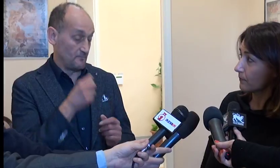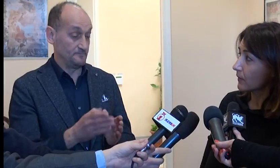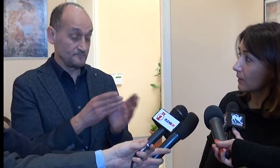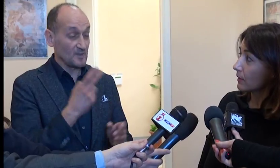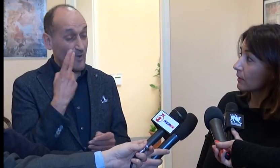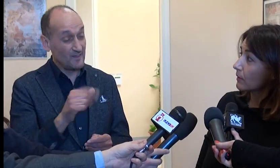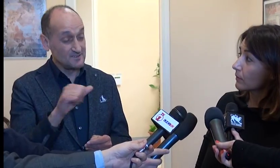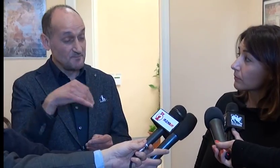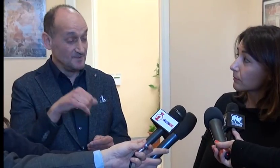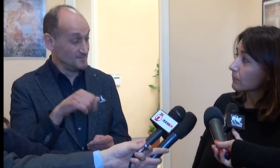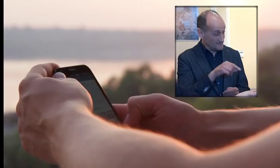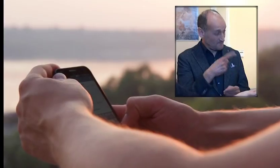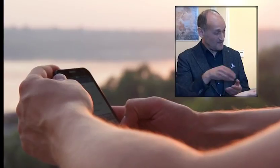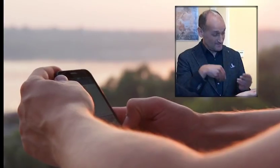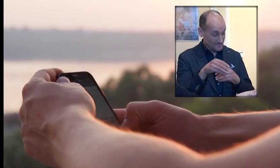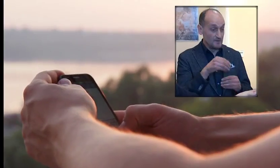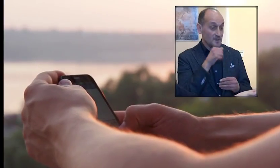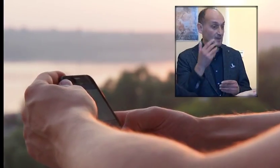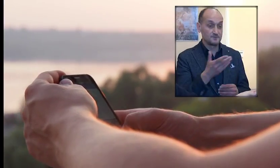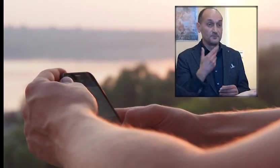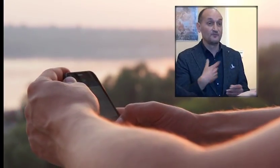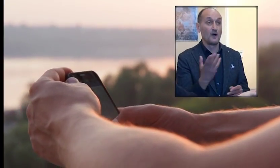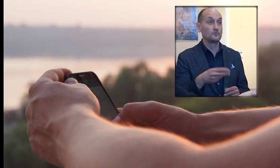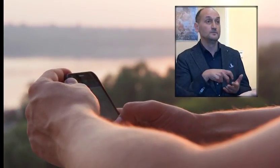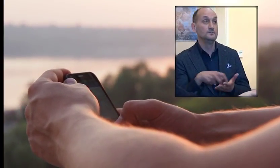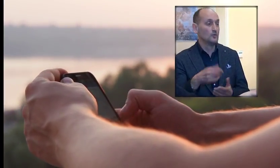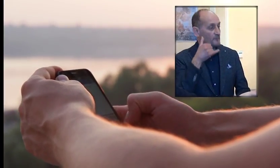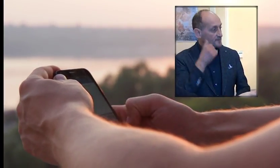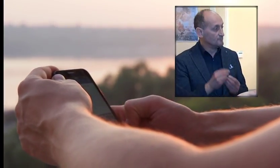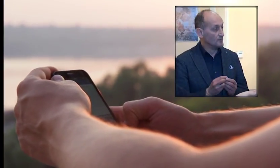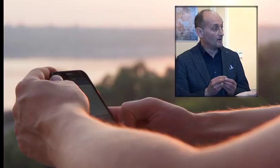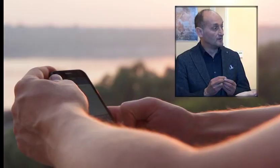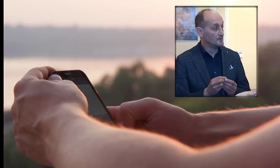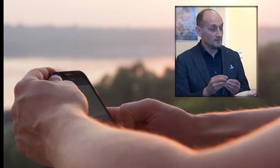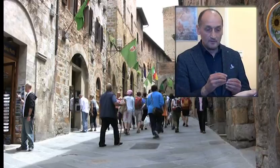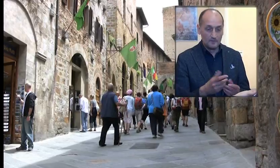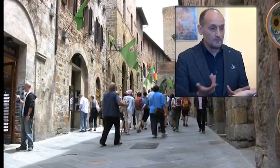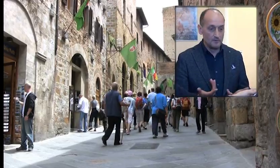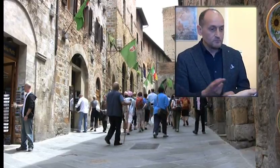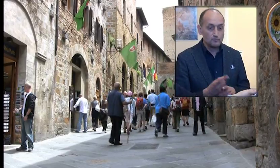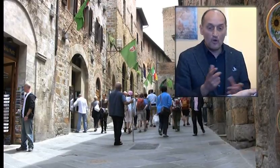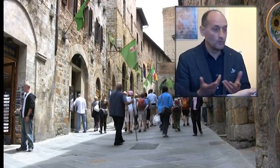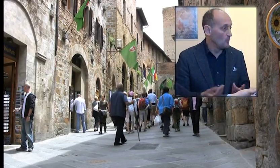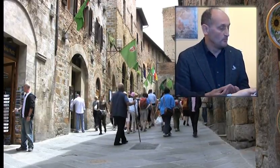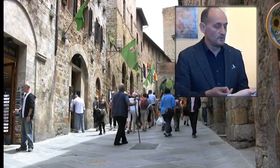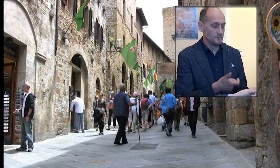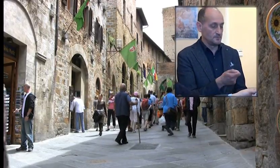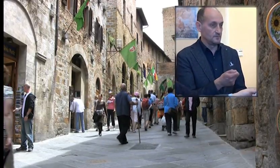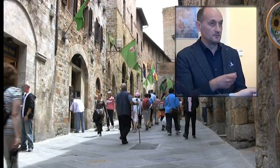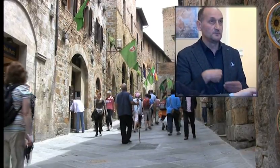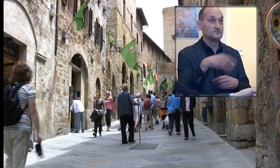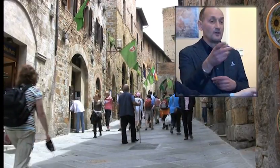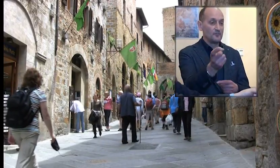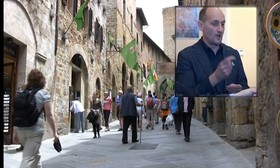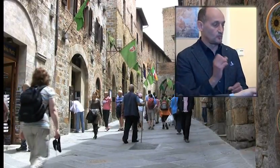consapevolezza. A proposito del servizio SMS, io se sono in mezzo alla strada e ho